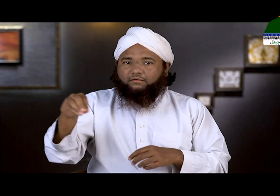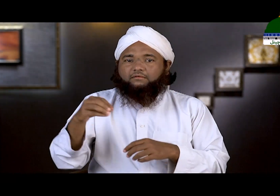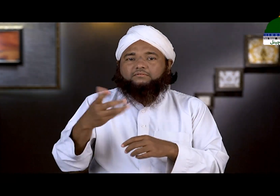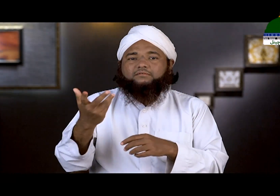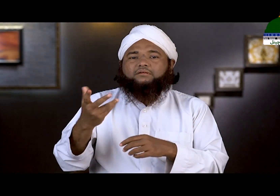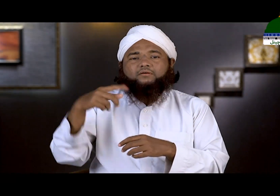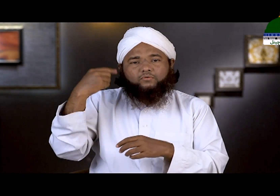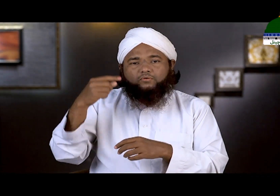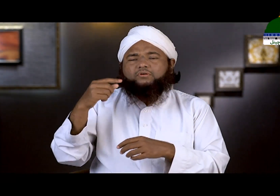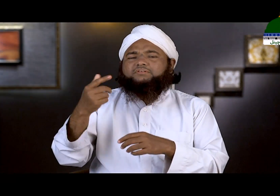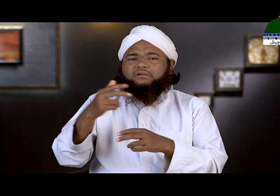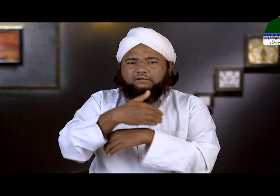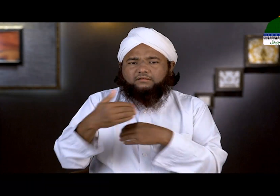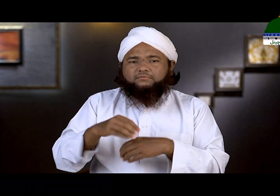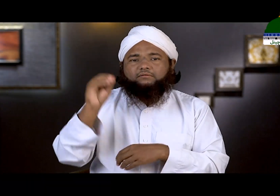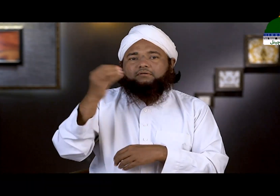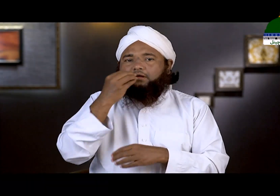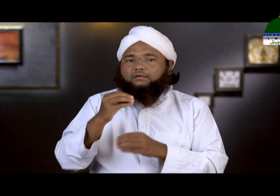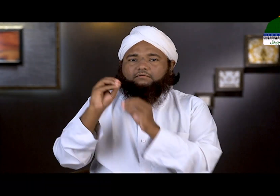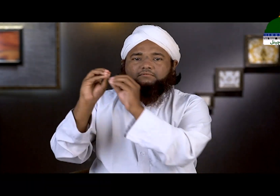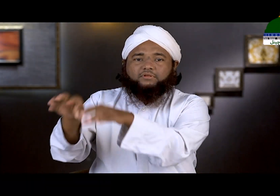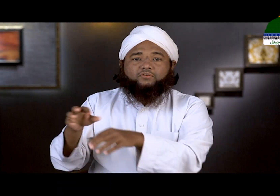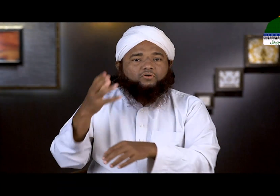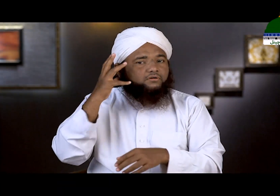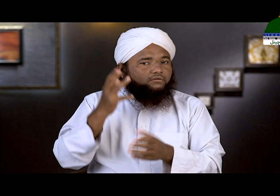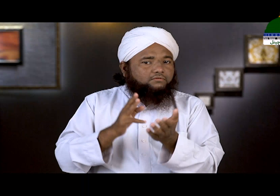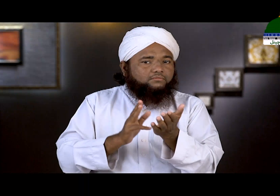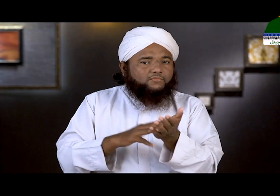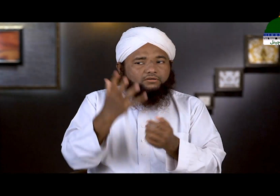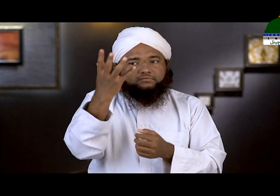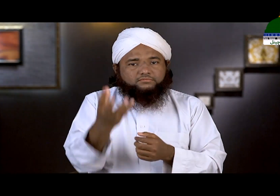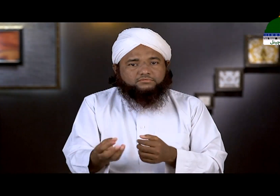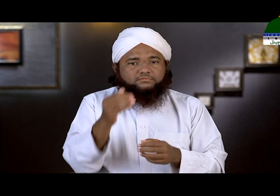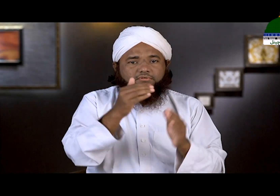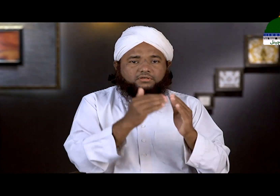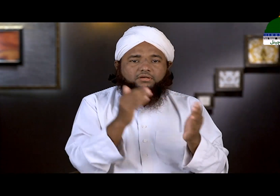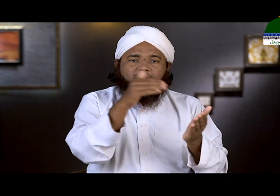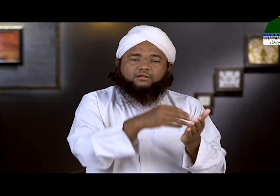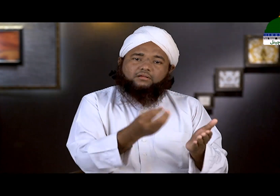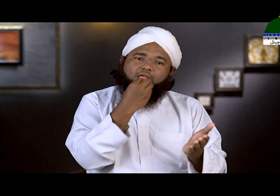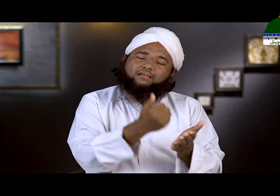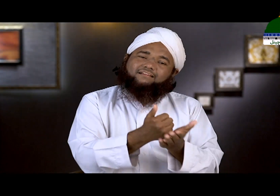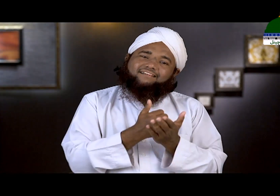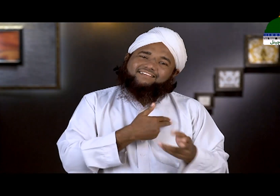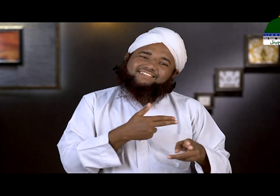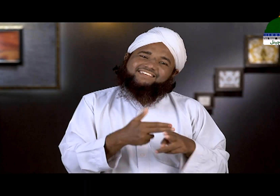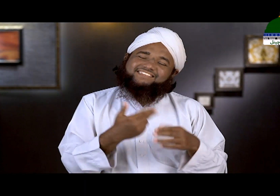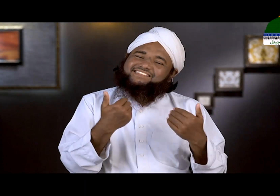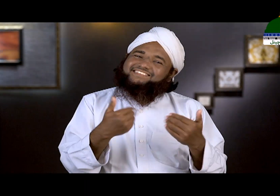اور راستے میں کسی کو دے دیتے، مغرب کے بعد گھر آ کر کھانا کھا لیا کرتے تھے۔ حلیات الاولیاء کی جلد 6 صفحہ